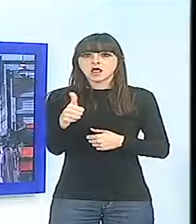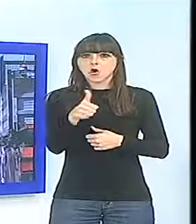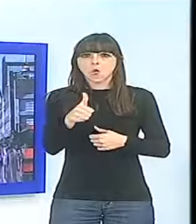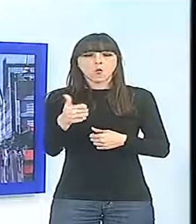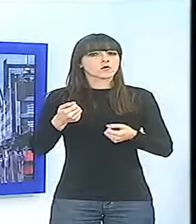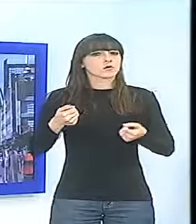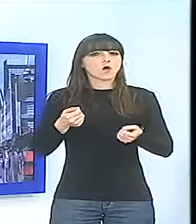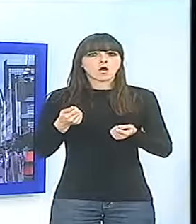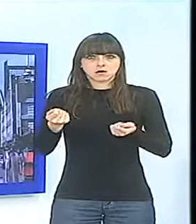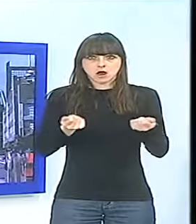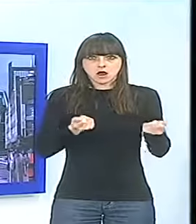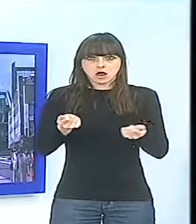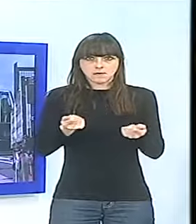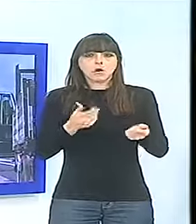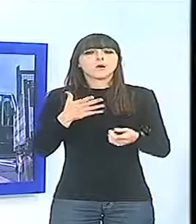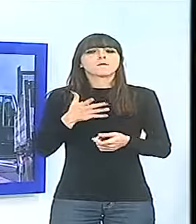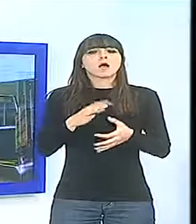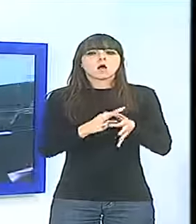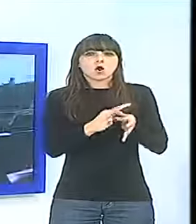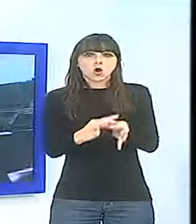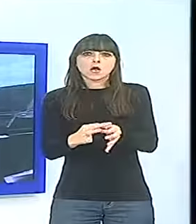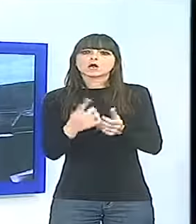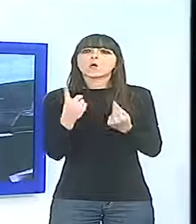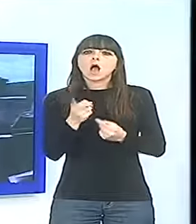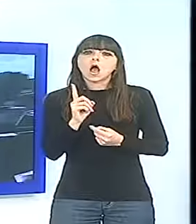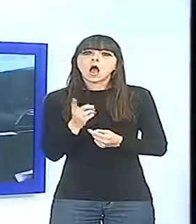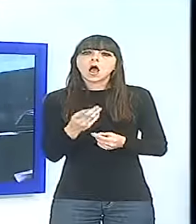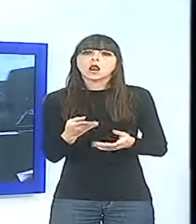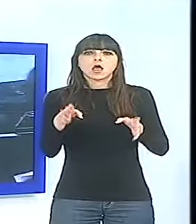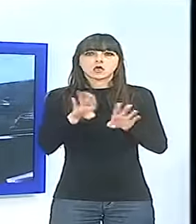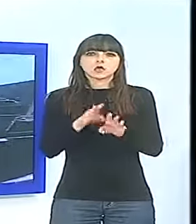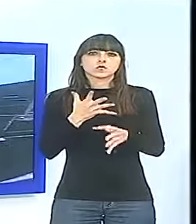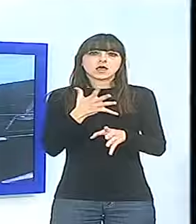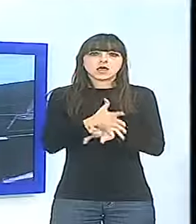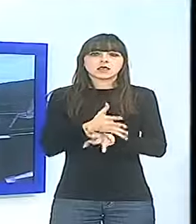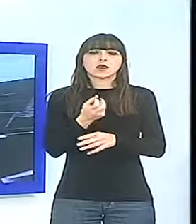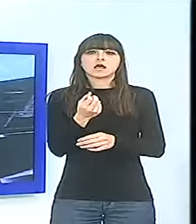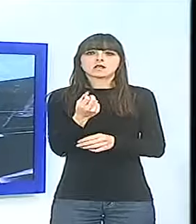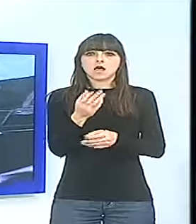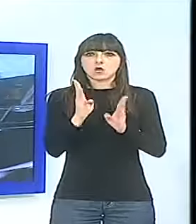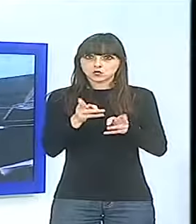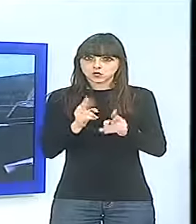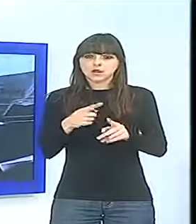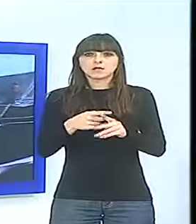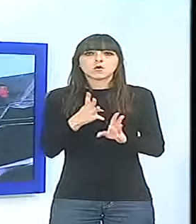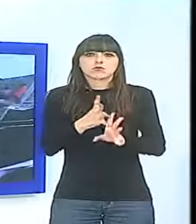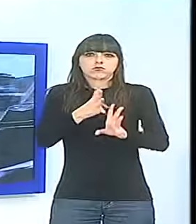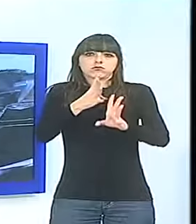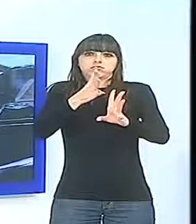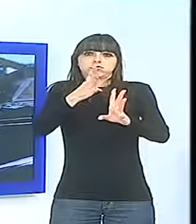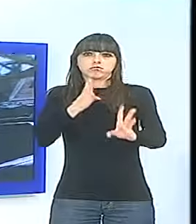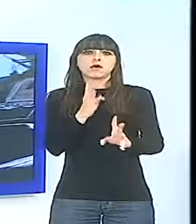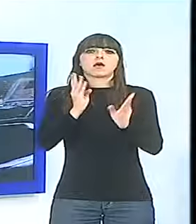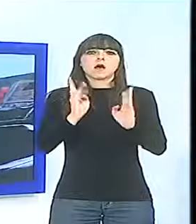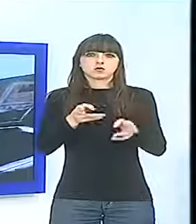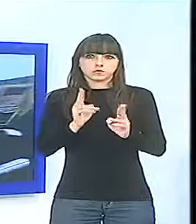ha provocato la chiusura dell'entrata per Firenze, oltre a rallentamenti sull'autostrada. Sul posto sono intervenuti la polizia ed i